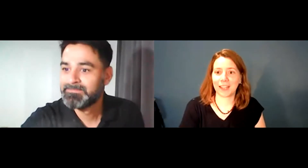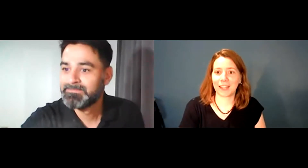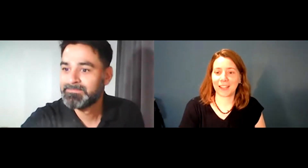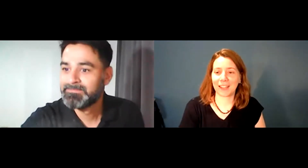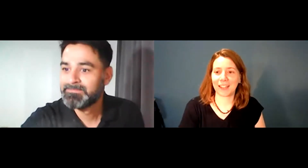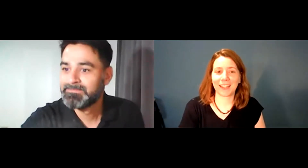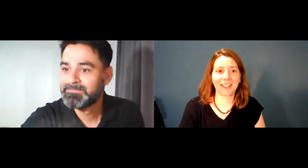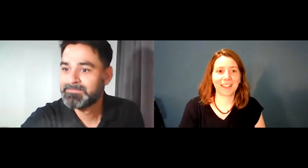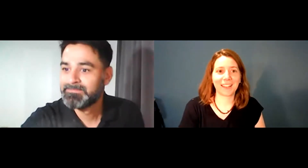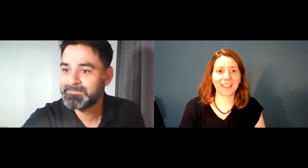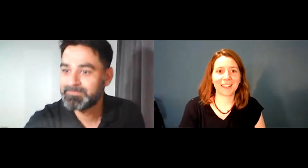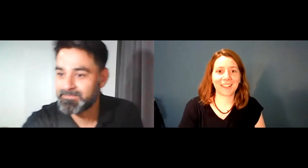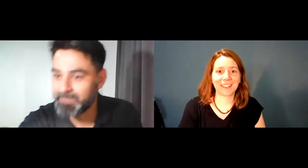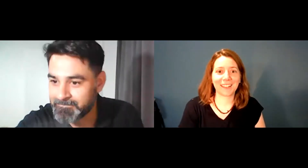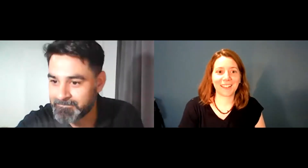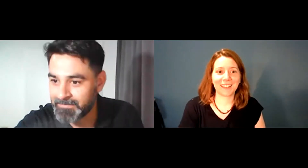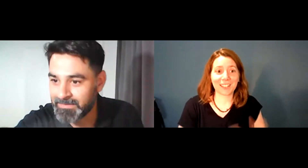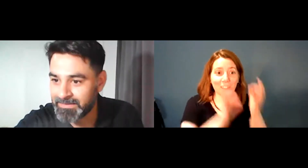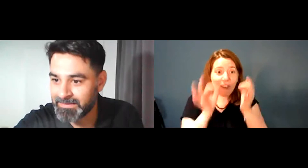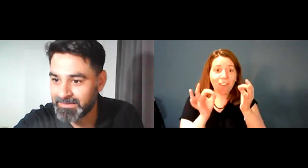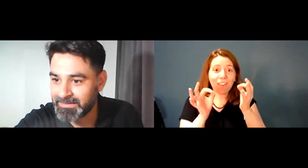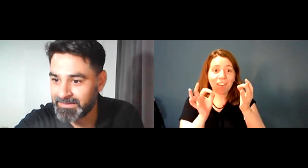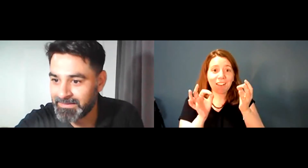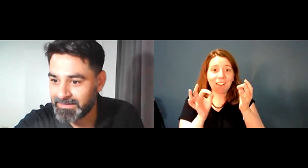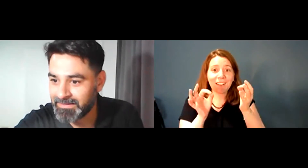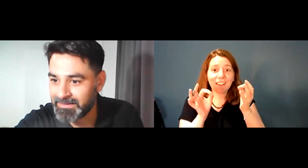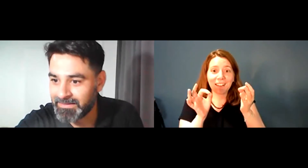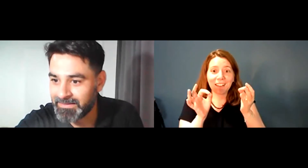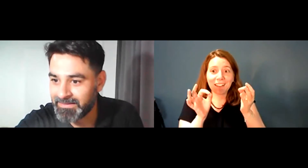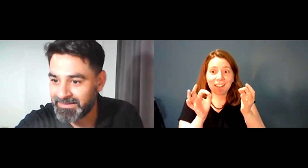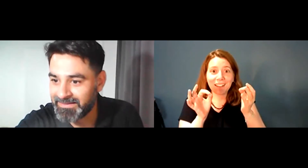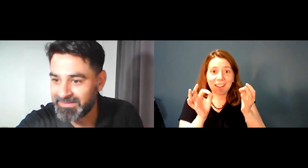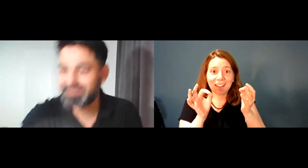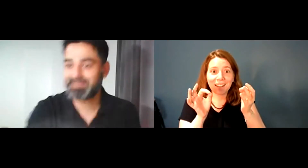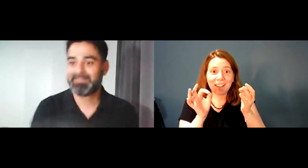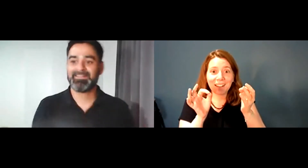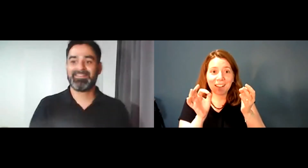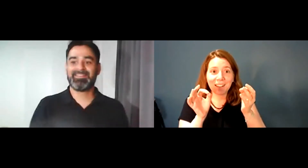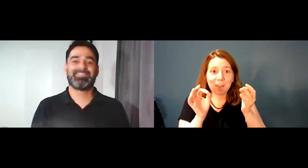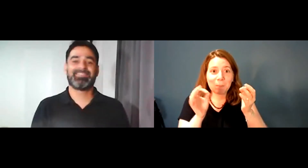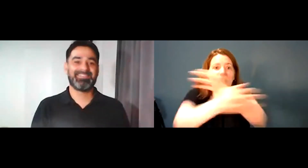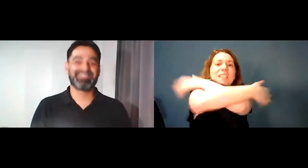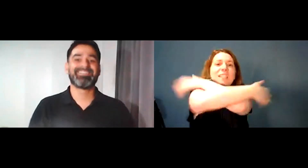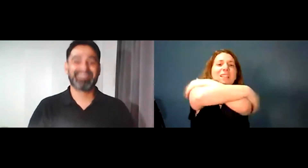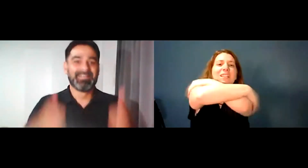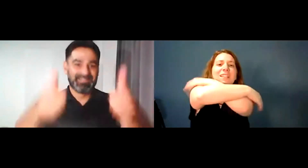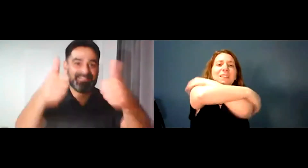¿Llegó? Ahí está llegando. No lo veo. El celular, si salgo, no